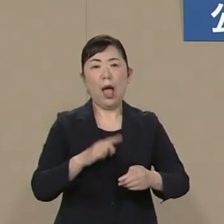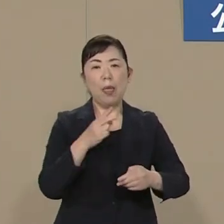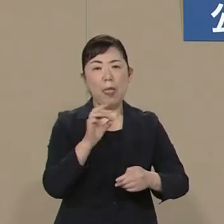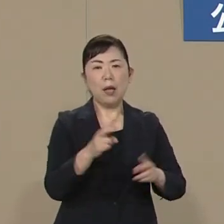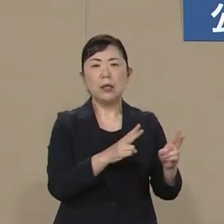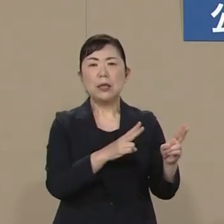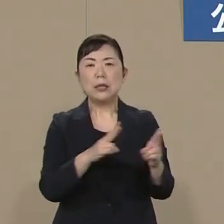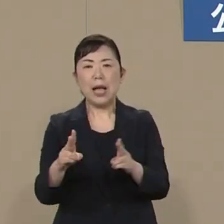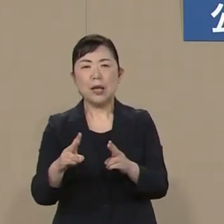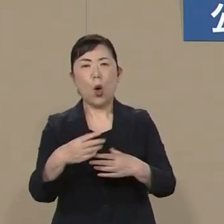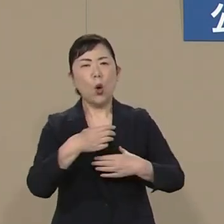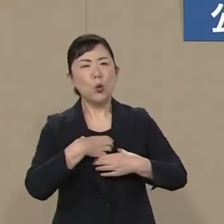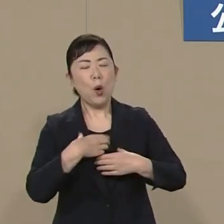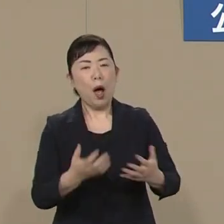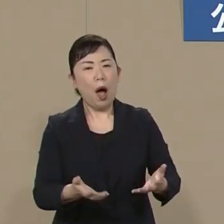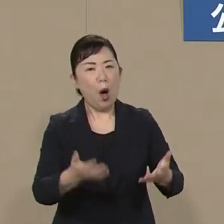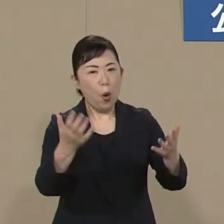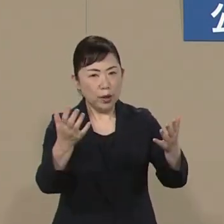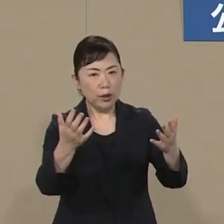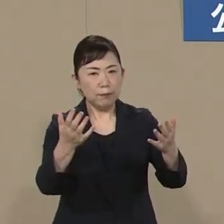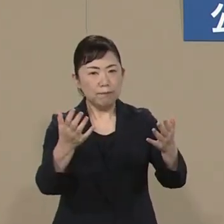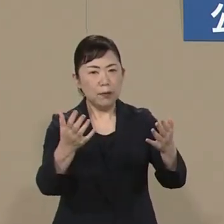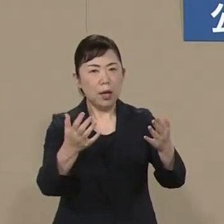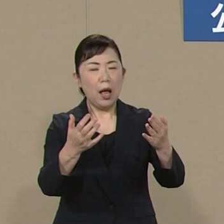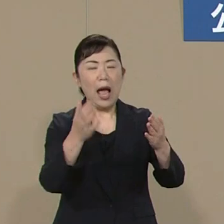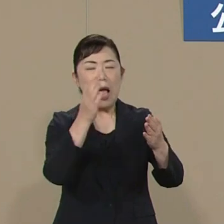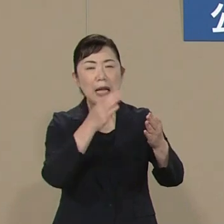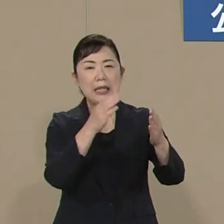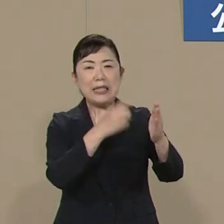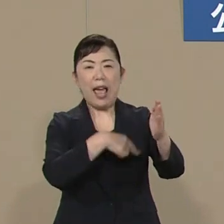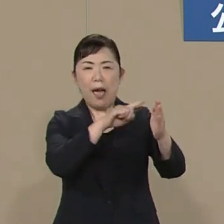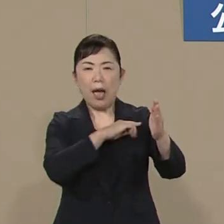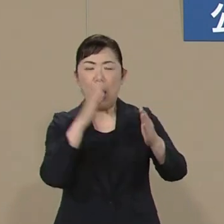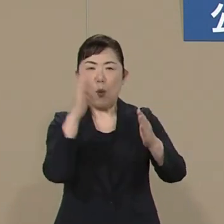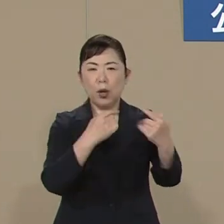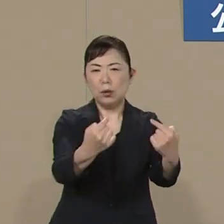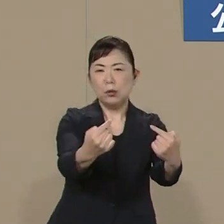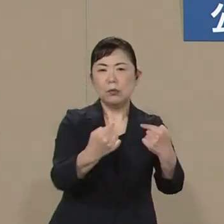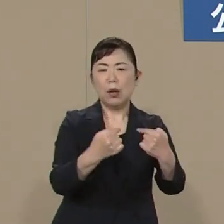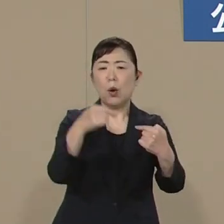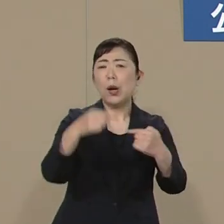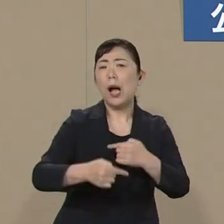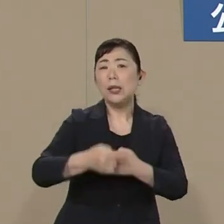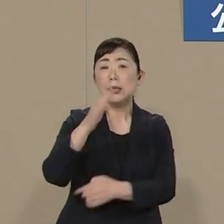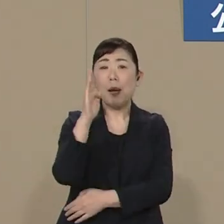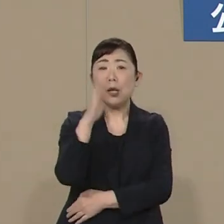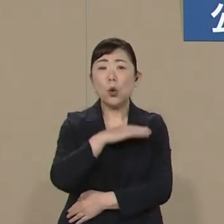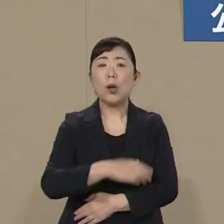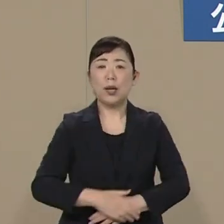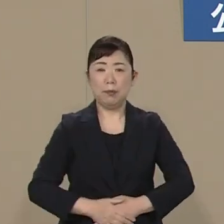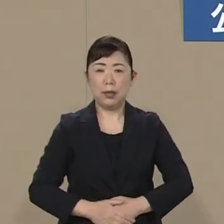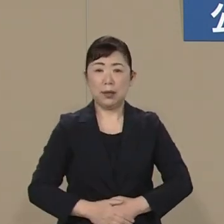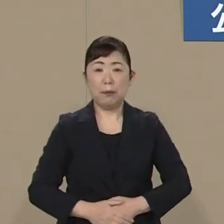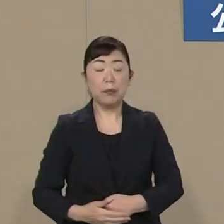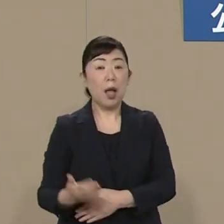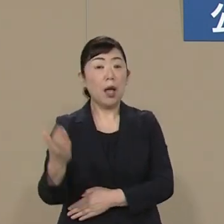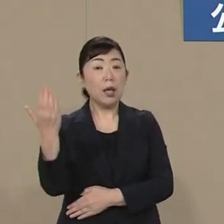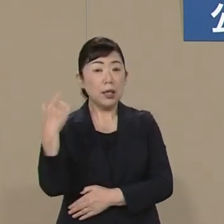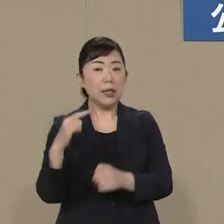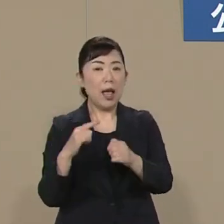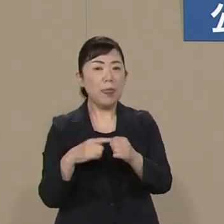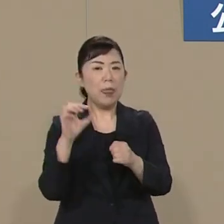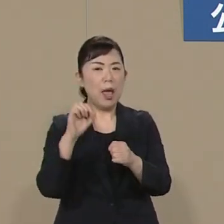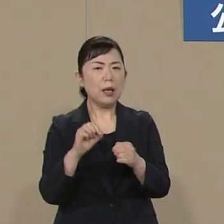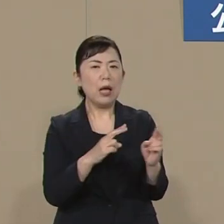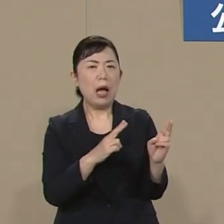年金制度への不安をあおり政権批判に結びつけることです以前年金